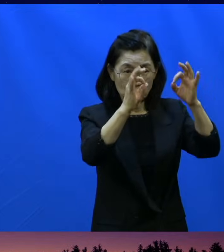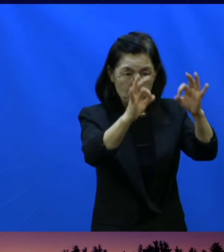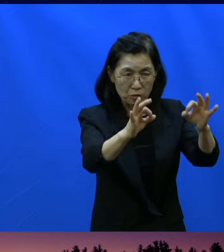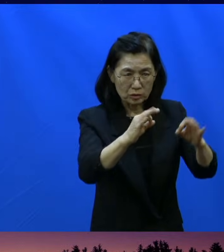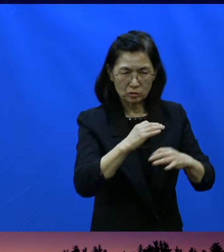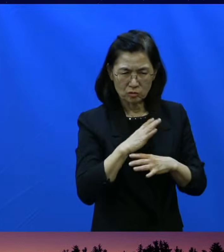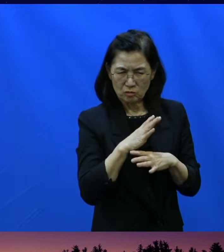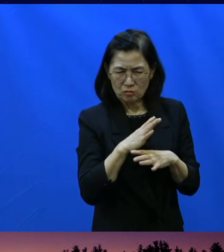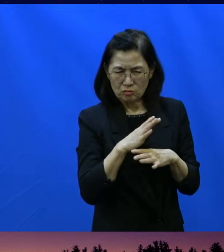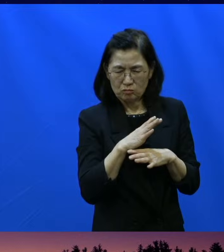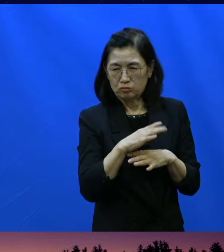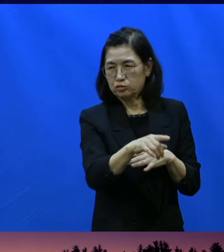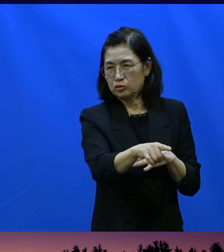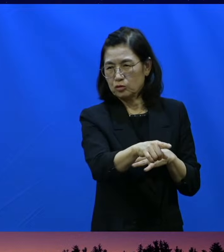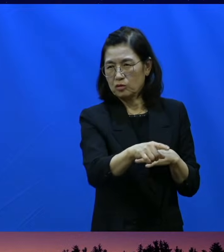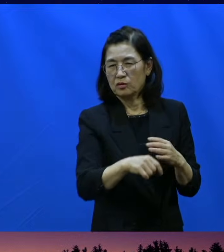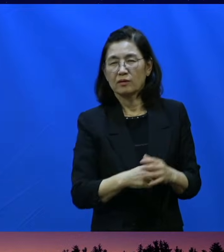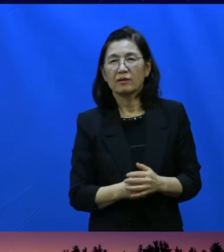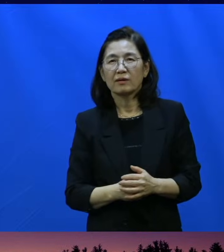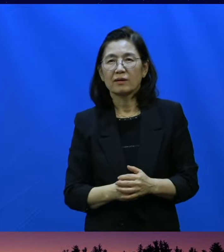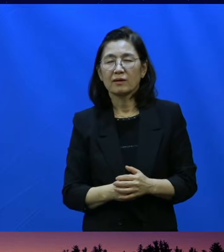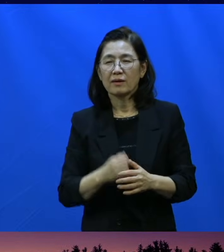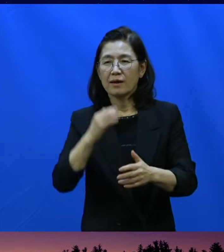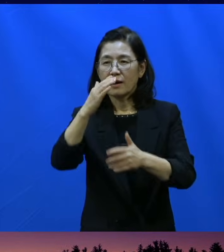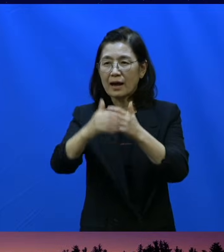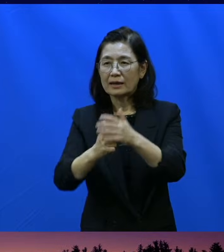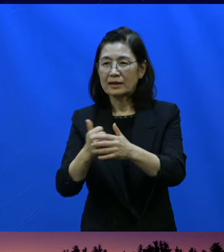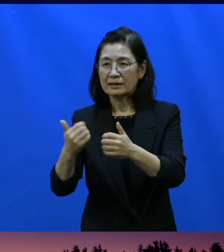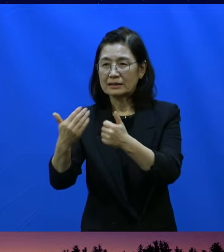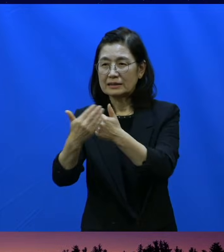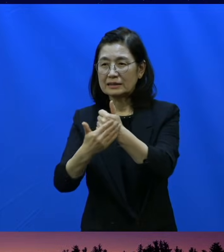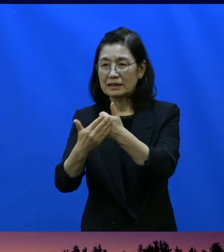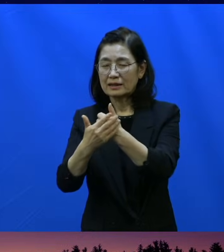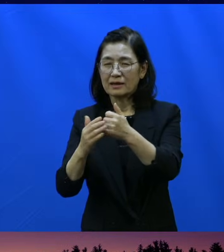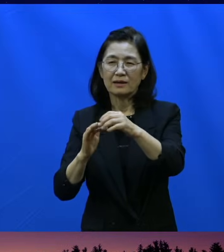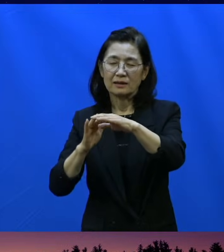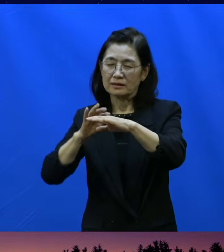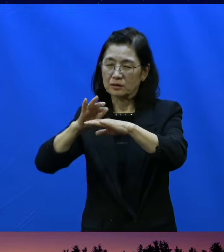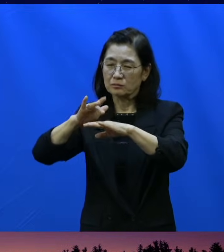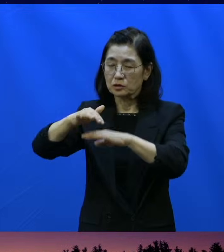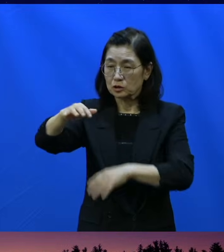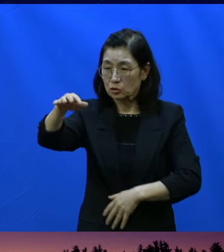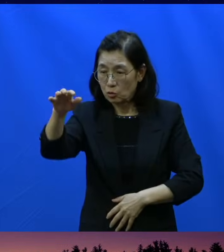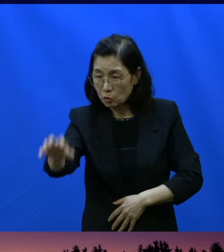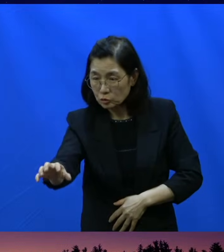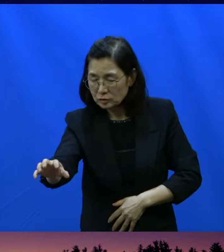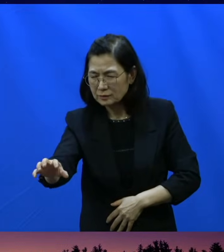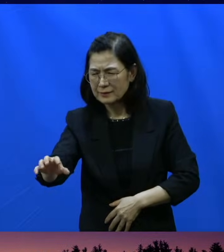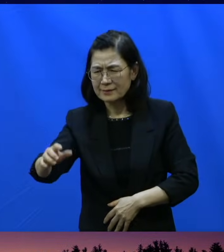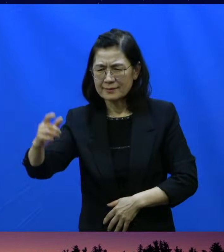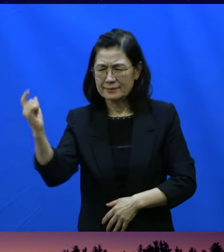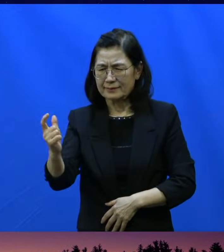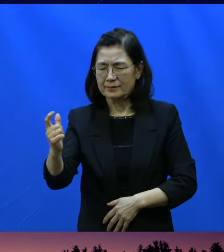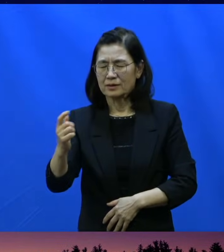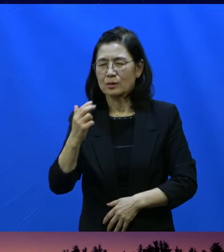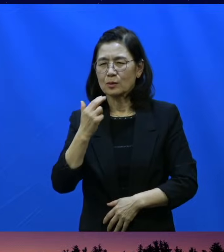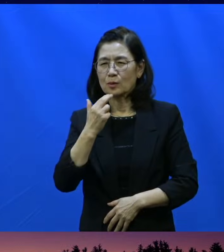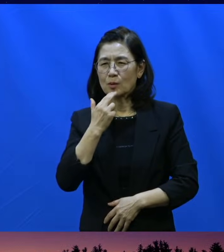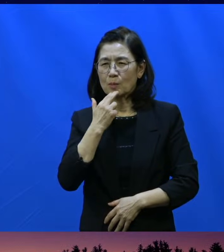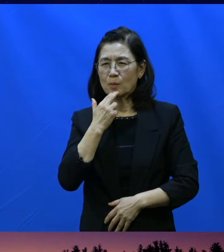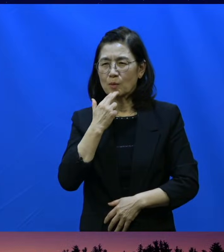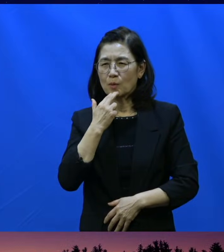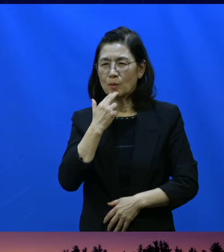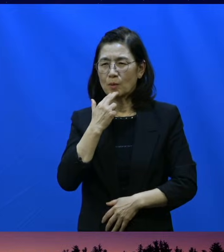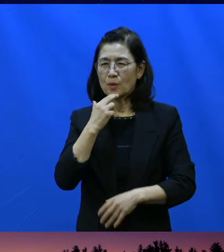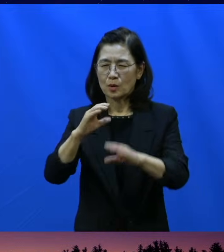살벌해요. 근데 은혜가 넘치는 교회는요, 설명이 안 돼. 빡빡하지가 않아. 느슨해. 안 될 것